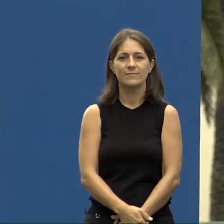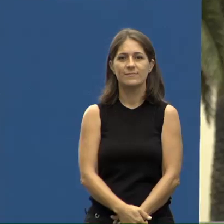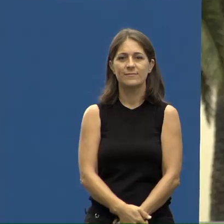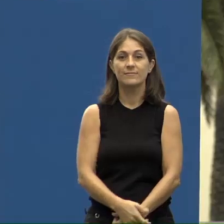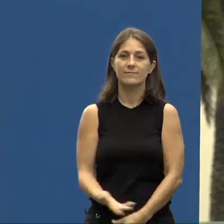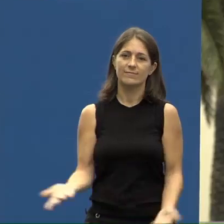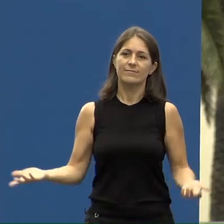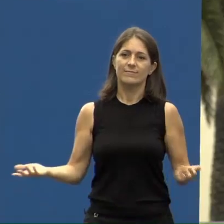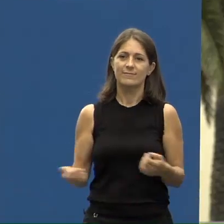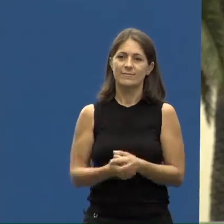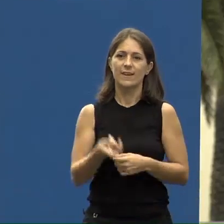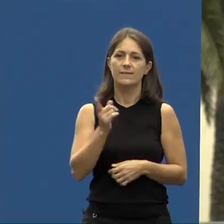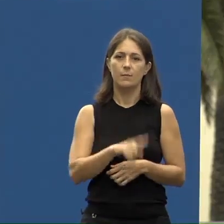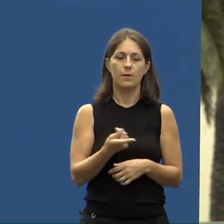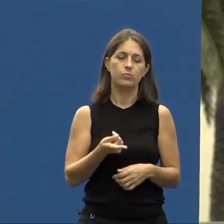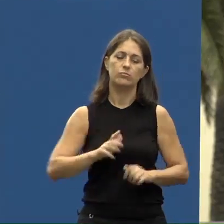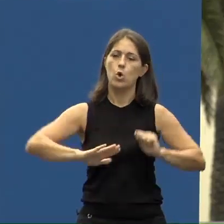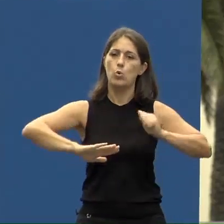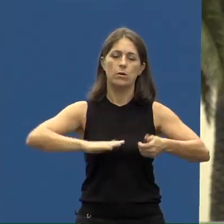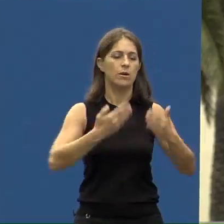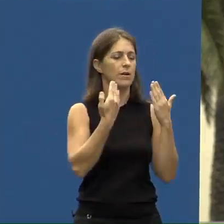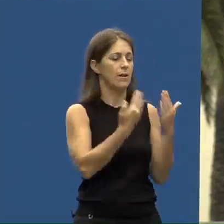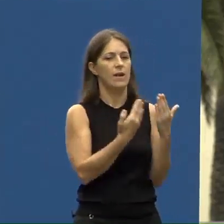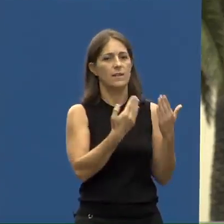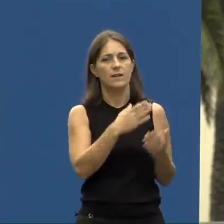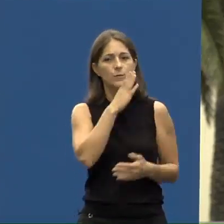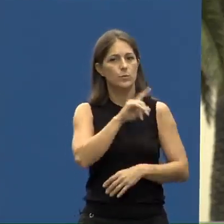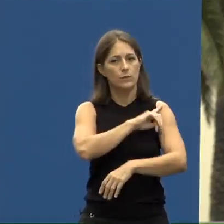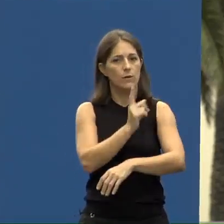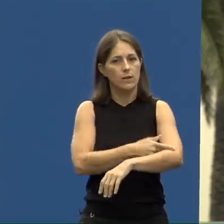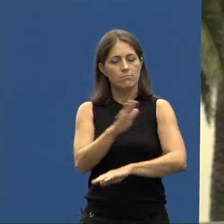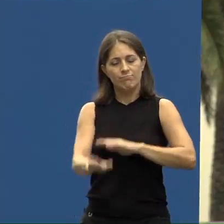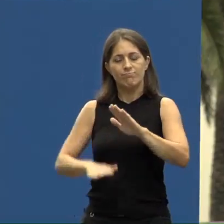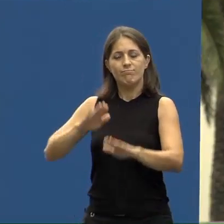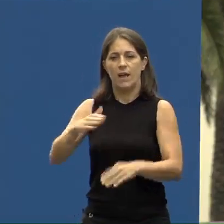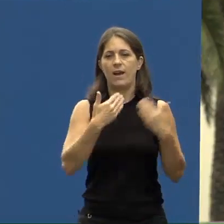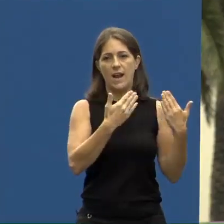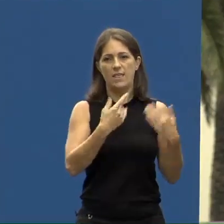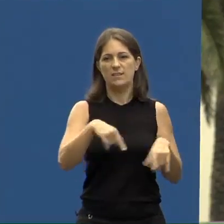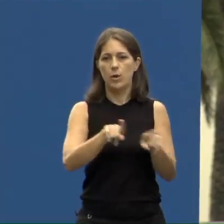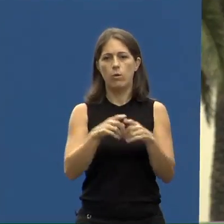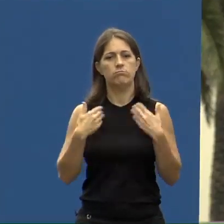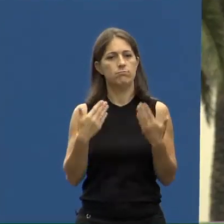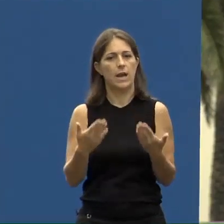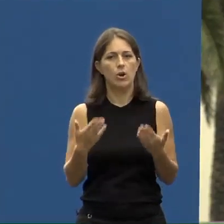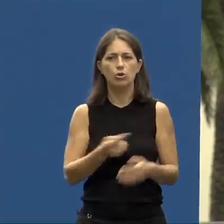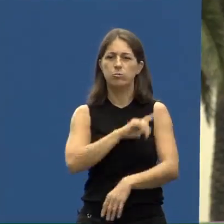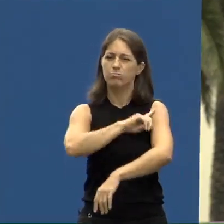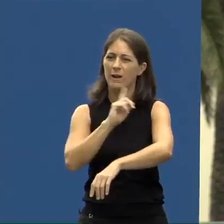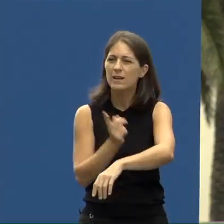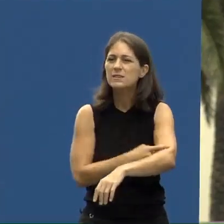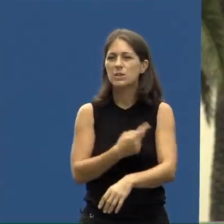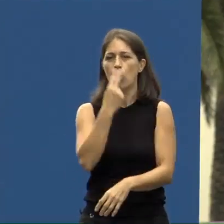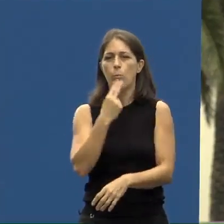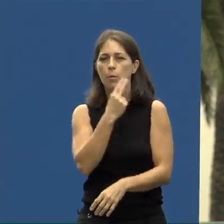Y desde logo, grazas a Luis. Grazas por dar este paso valiente, este paso xeneroso. Grazas pola valentía,